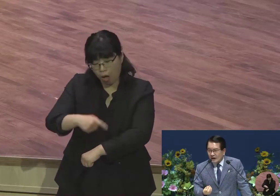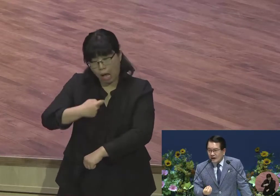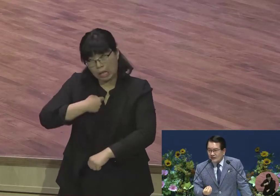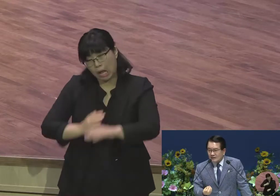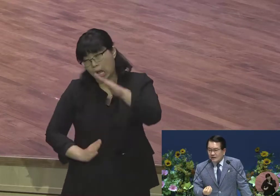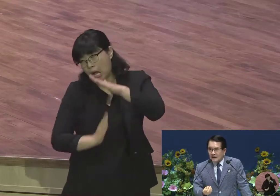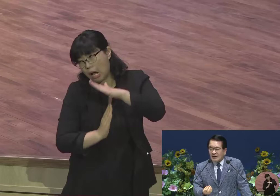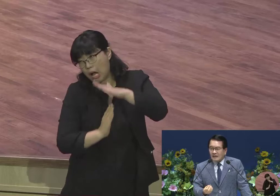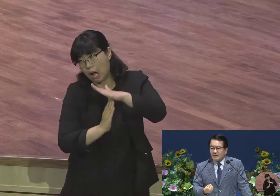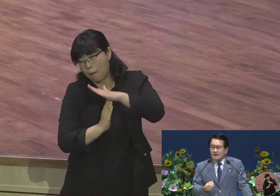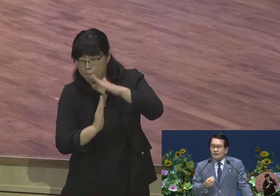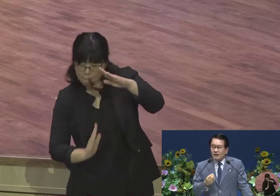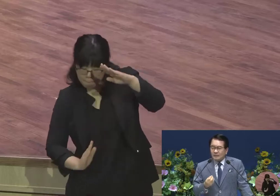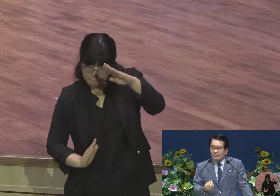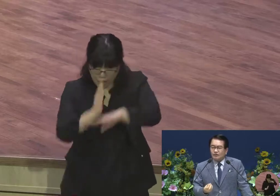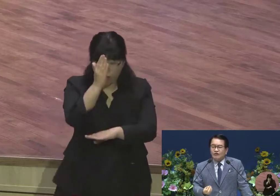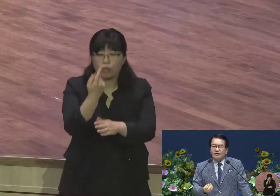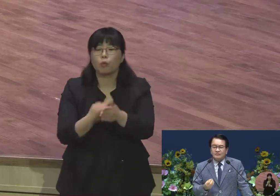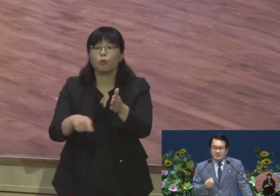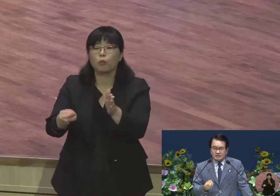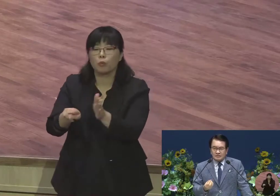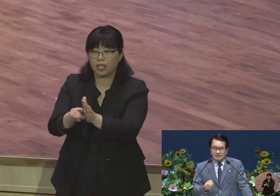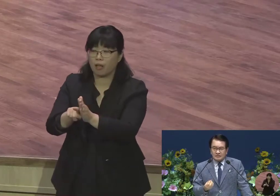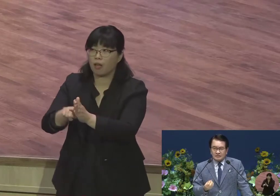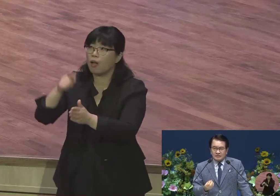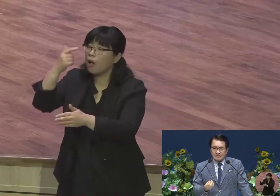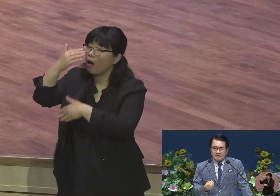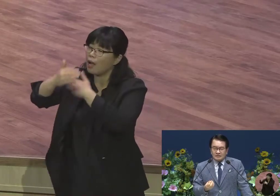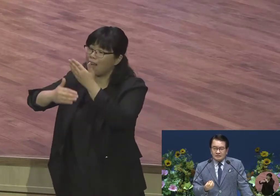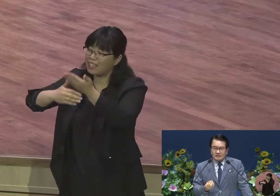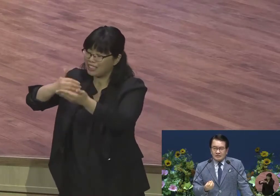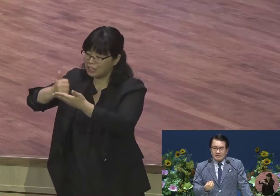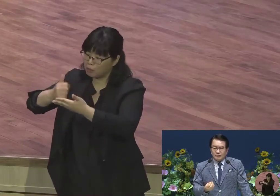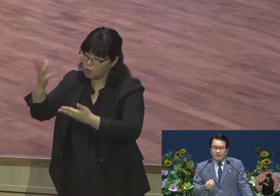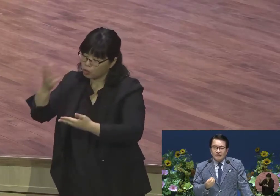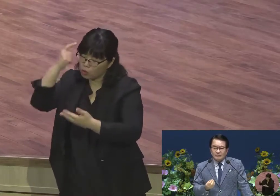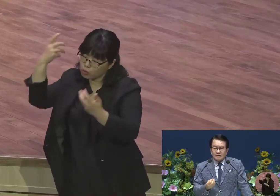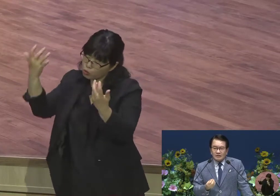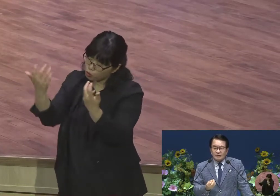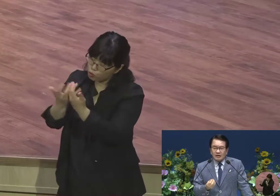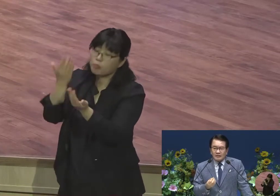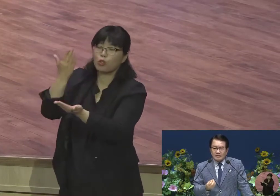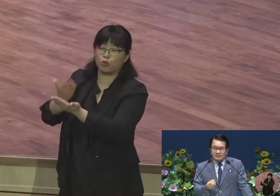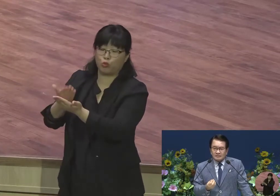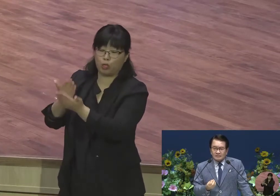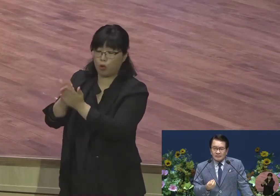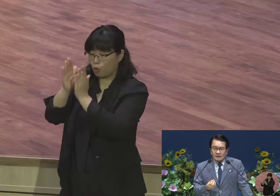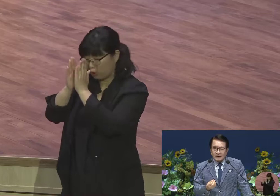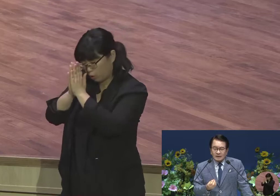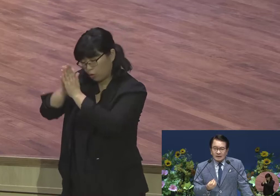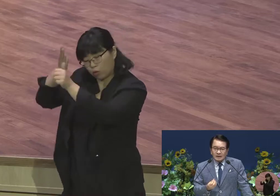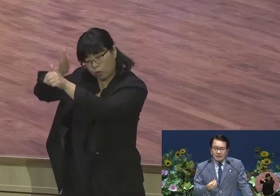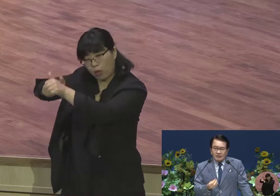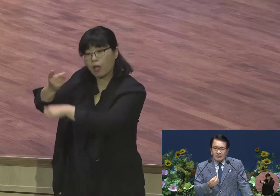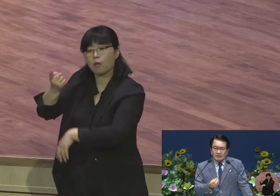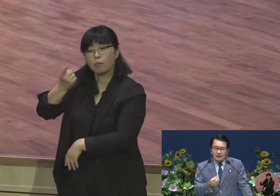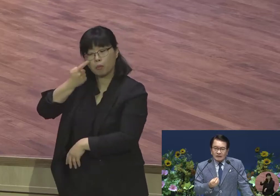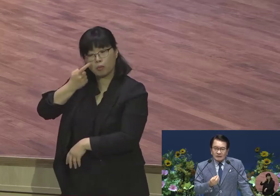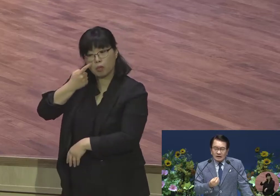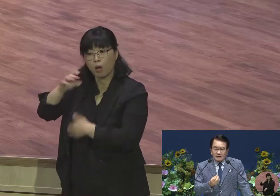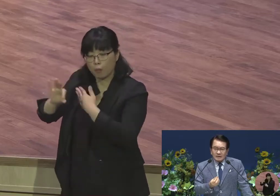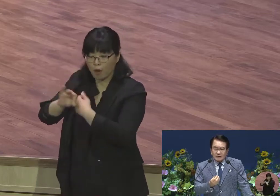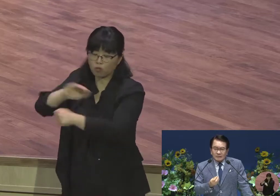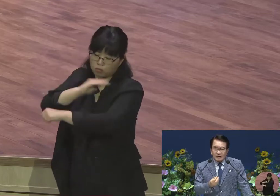기도해라. 하나님 기도하면 무능이 없으세요. 무능이 없어요. 기도하면서 그러니까 오늘